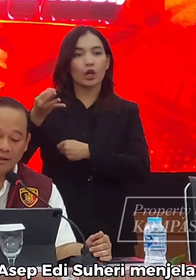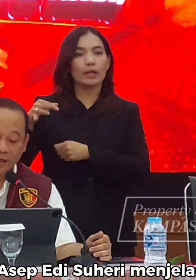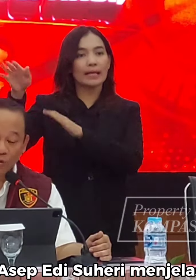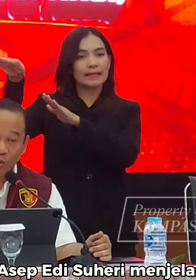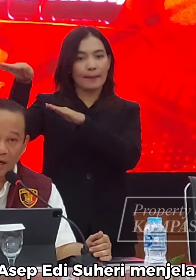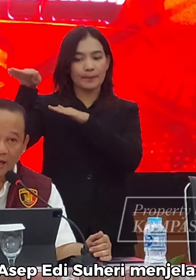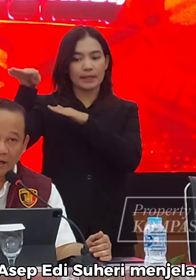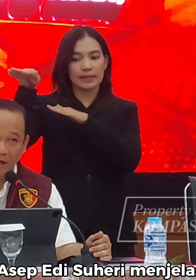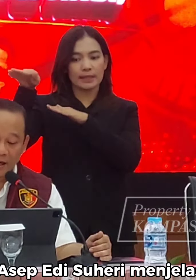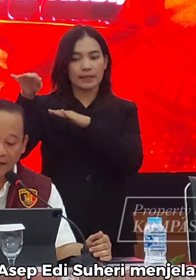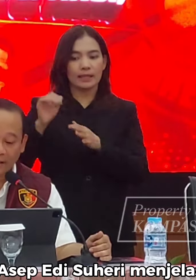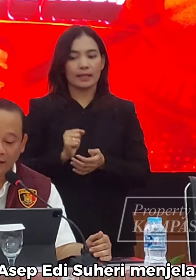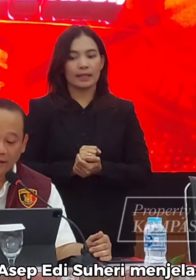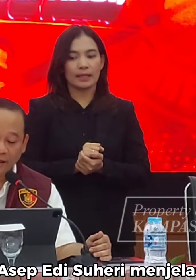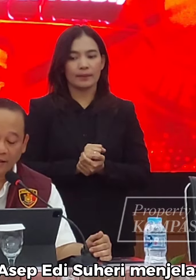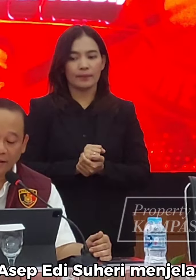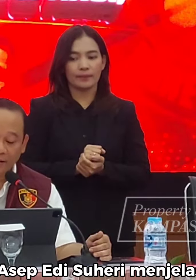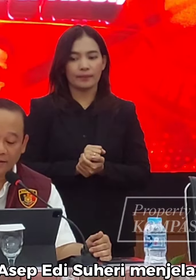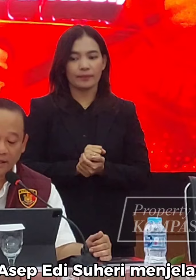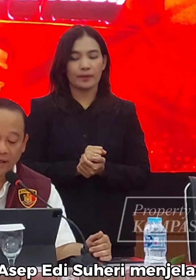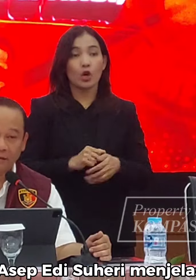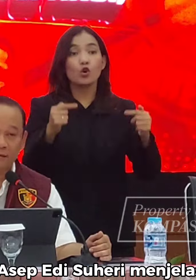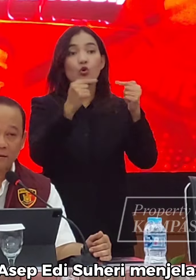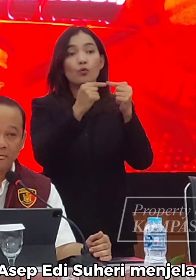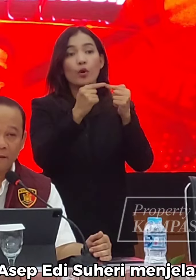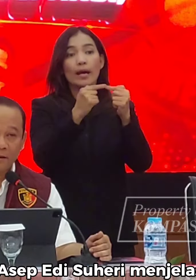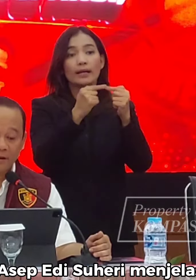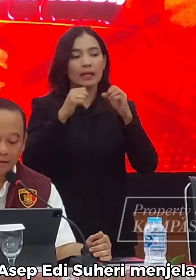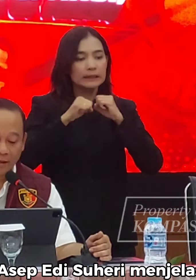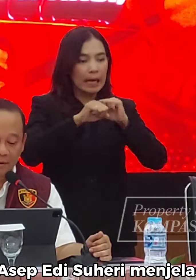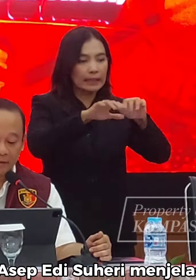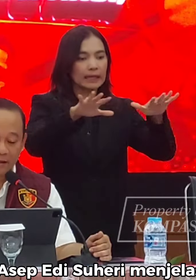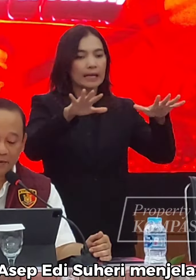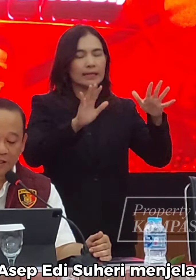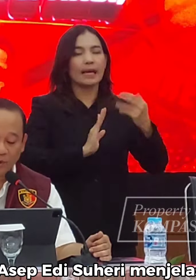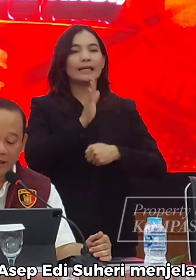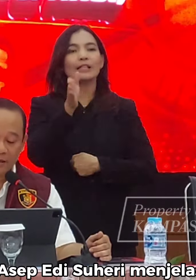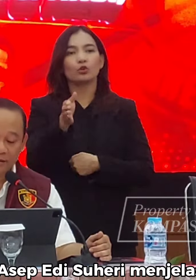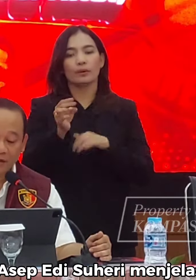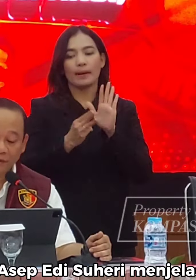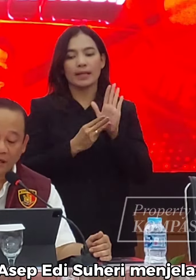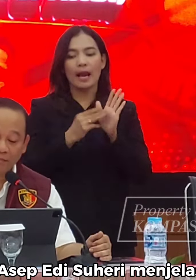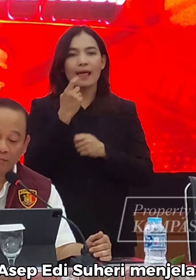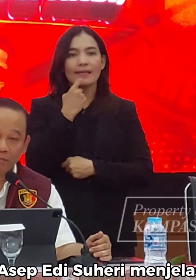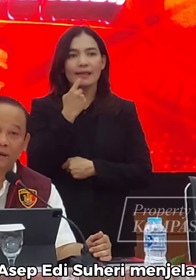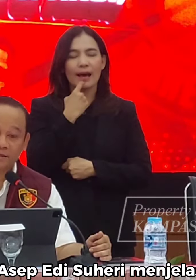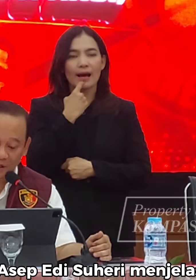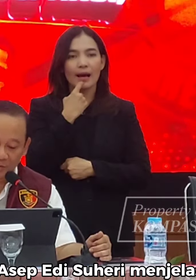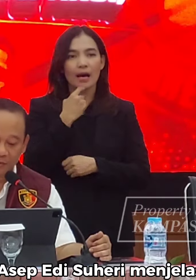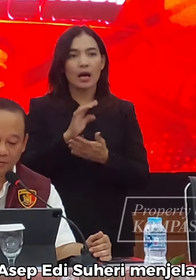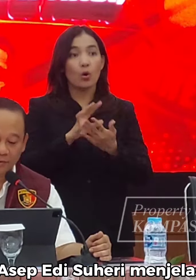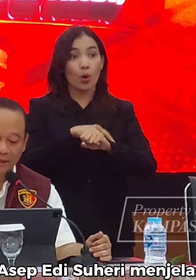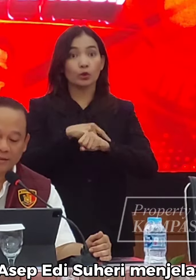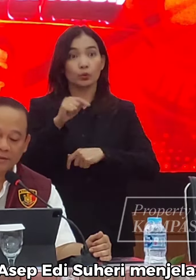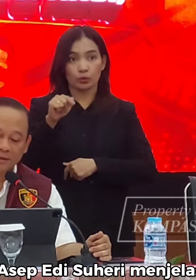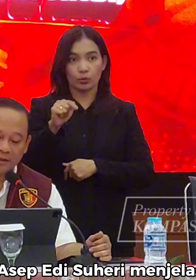yang diduga ada ada kaitannya dengan jaringan yang terlibat dengan peristiwa yang pada saat